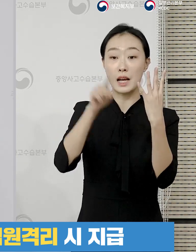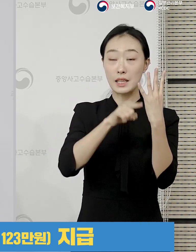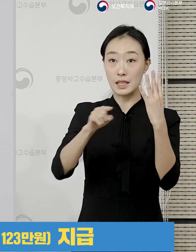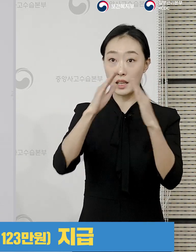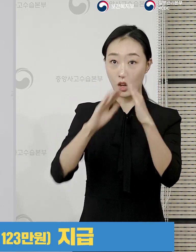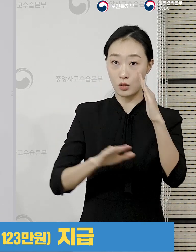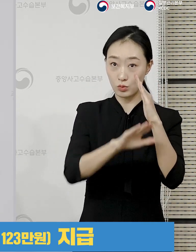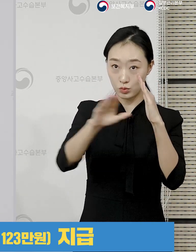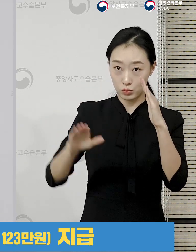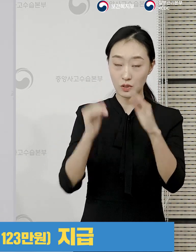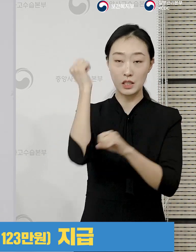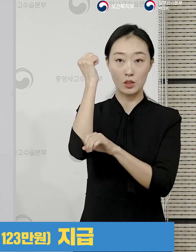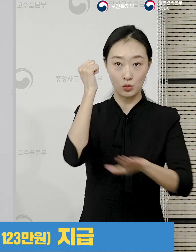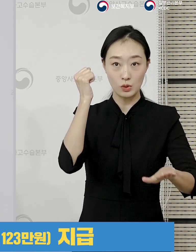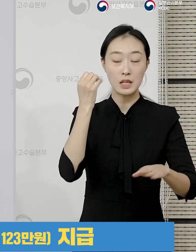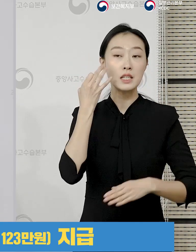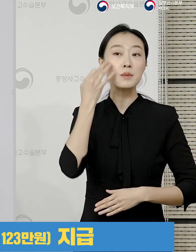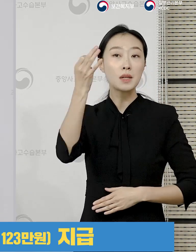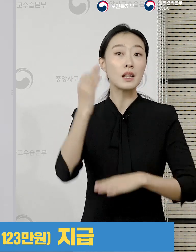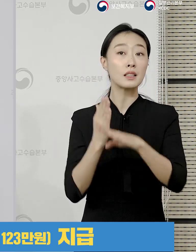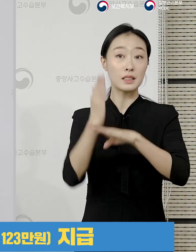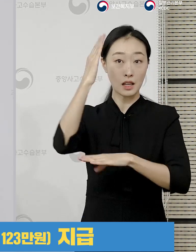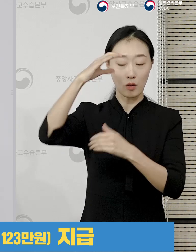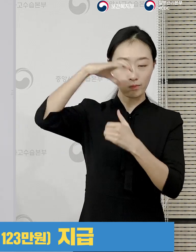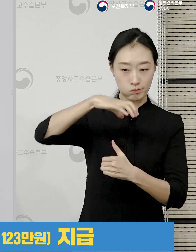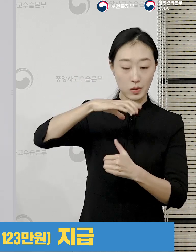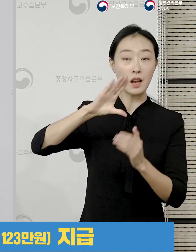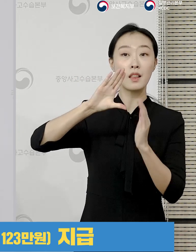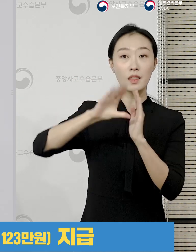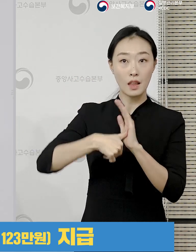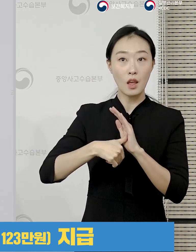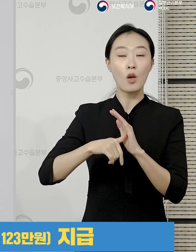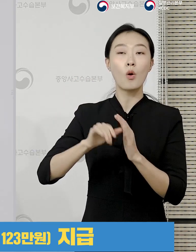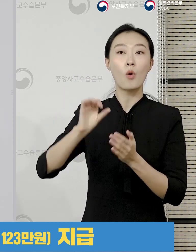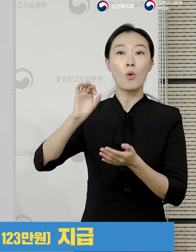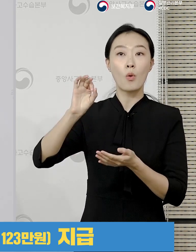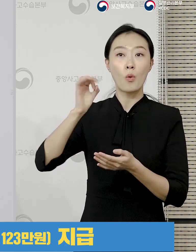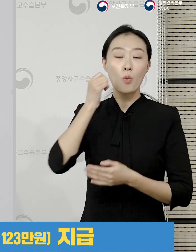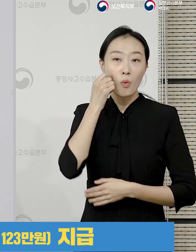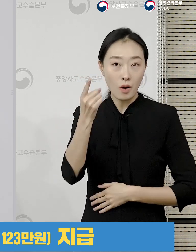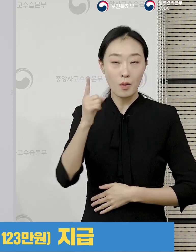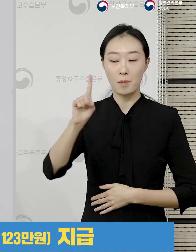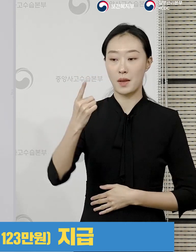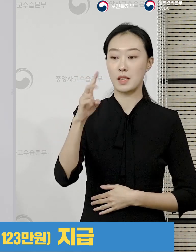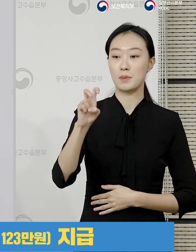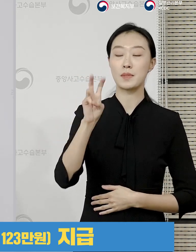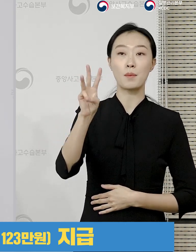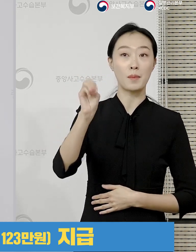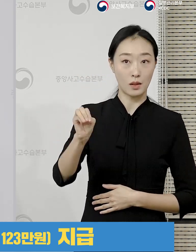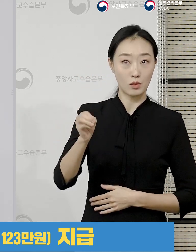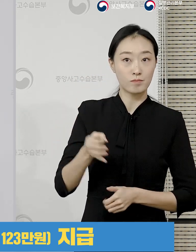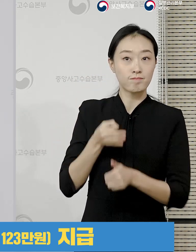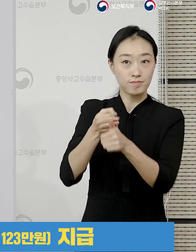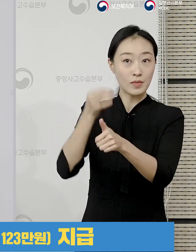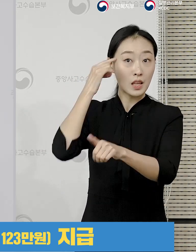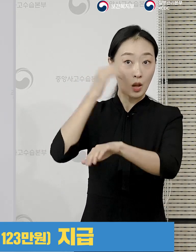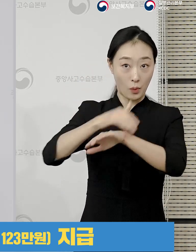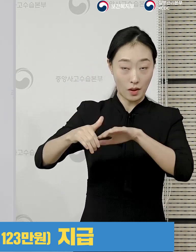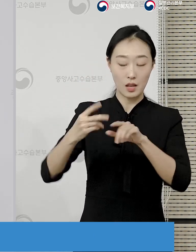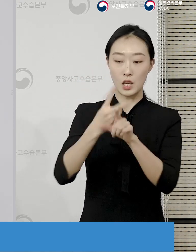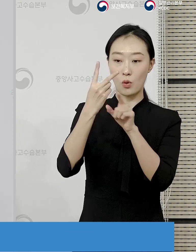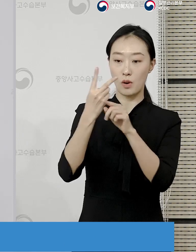지급되며 4인 가구를 기준으로 해서 14일 이상 격리되는 경우에는 월 123만 원이